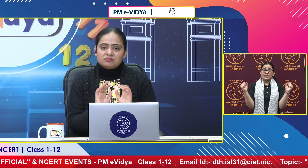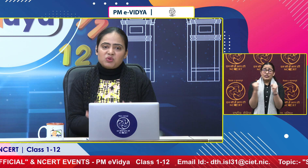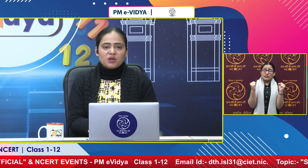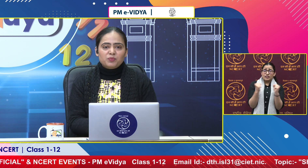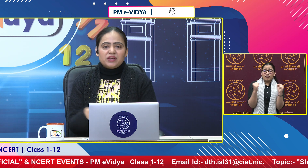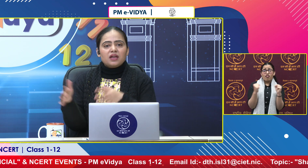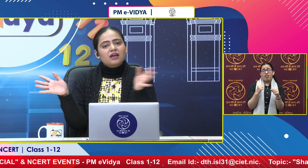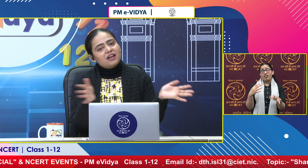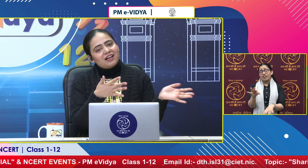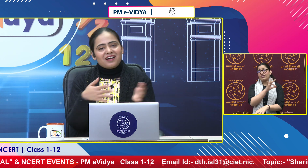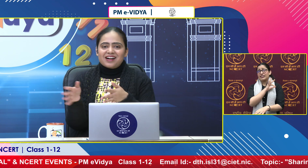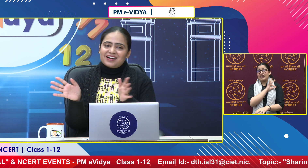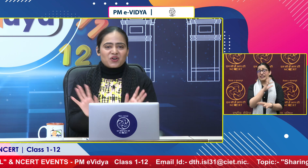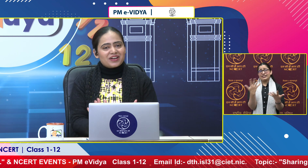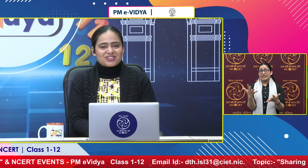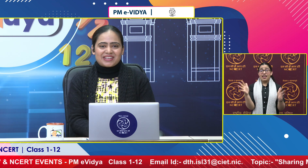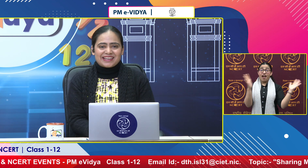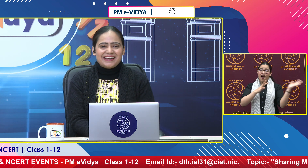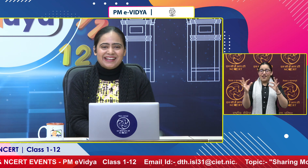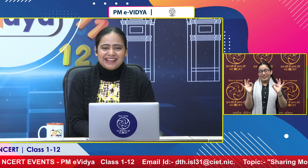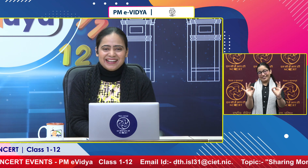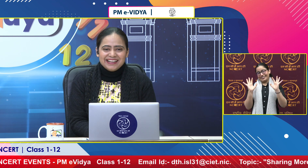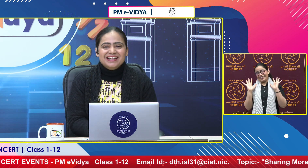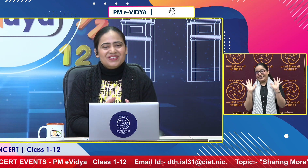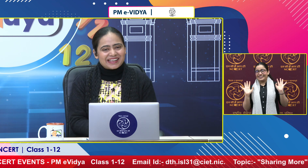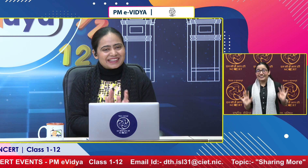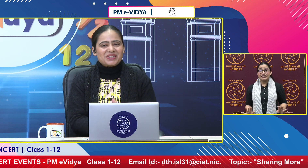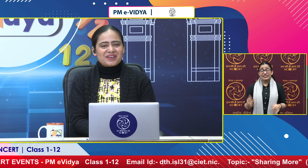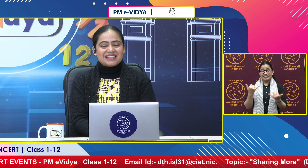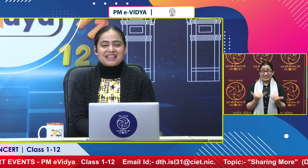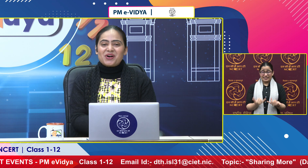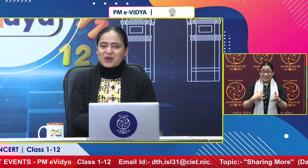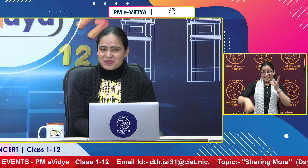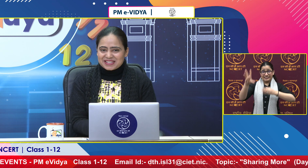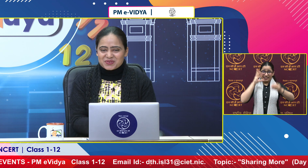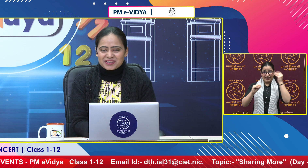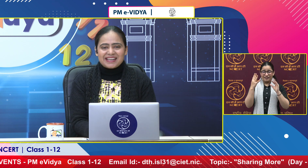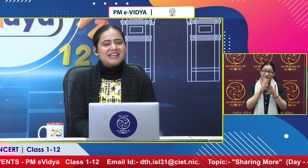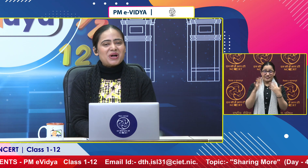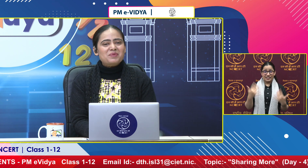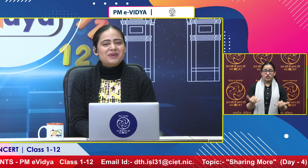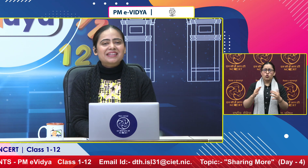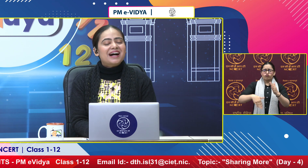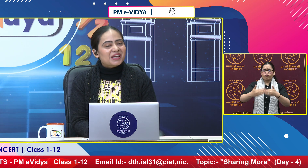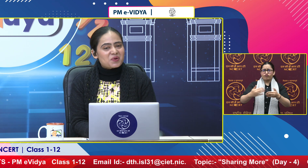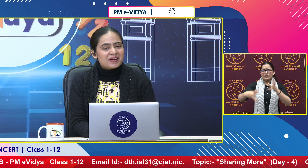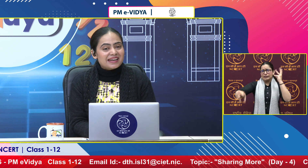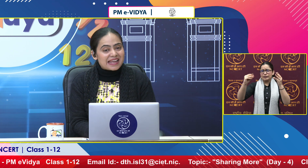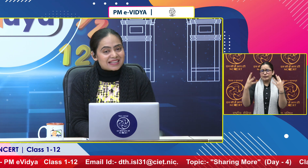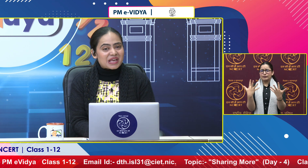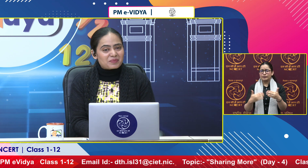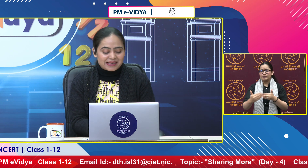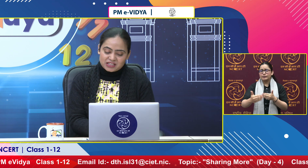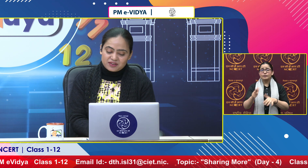ठंड तो बहुत बुरी है, हाँ हवा अच्छी है। वेल इतना तो मैंने सीखा और भी सीखूंगी, लेकिन अब हम बढ़ते हैं आगे